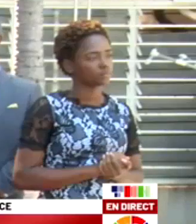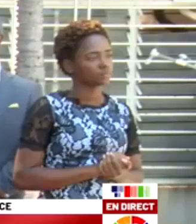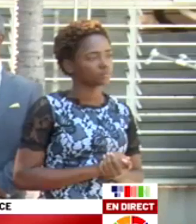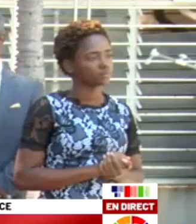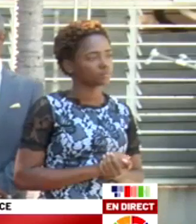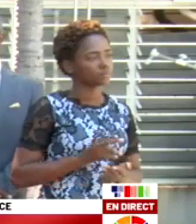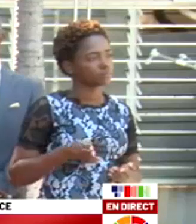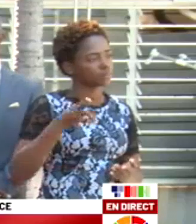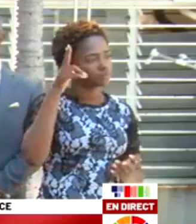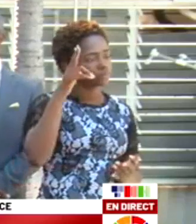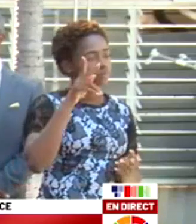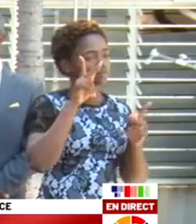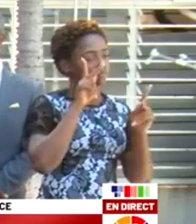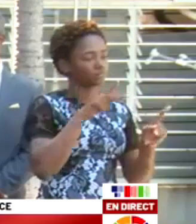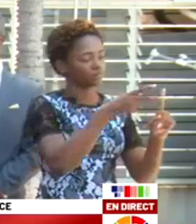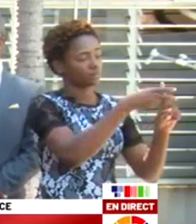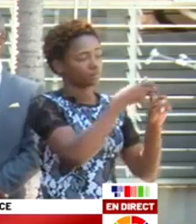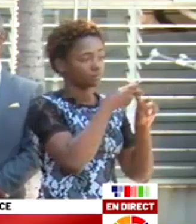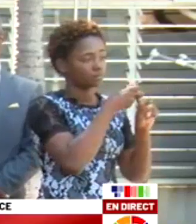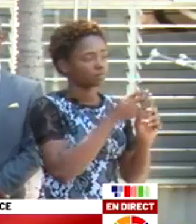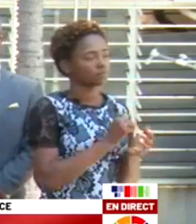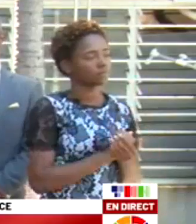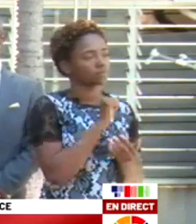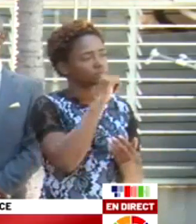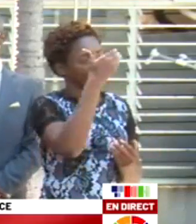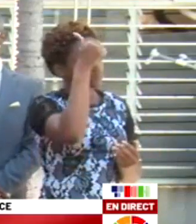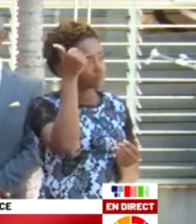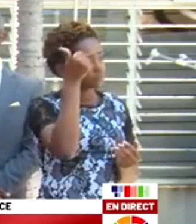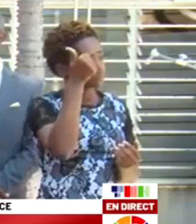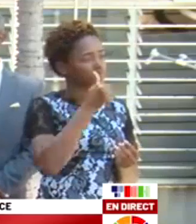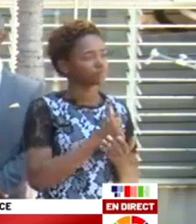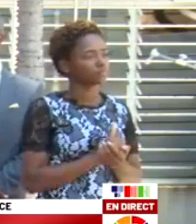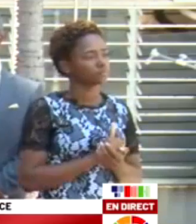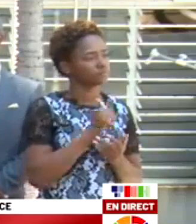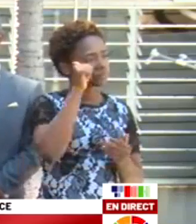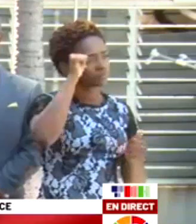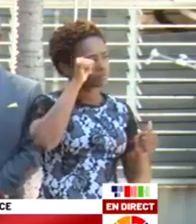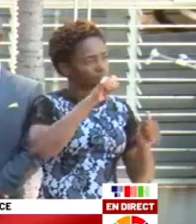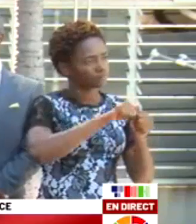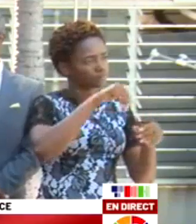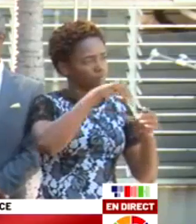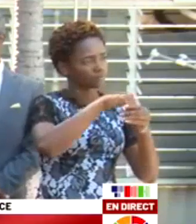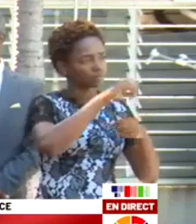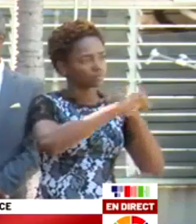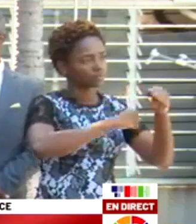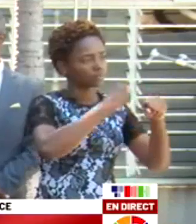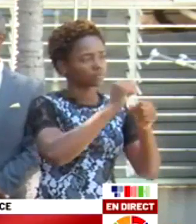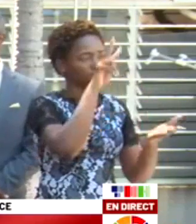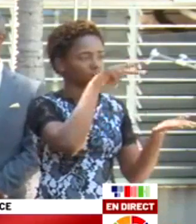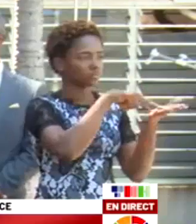auteurs intellectuels kidnapping, pas oublier, nous te songer dans l'année